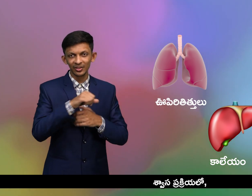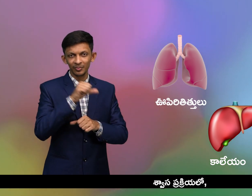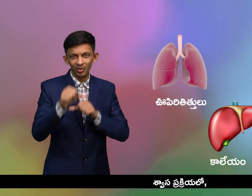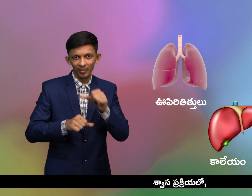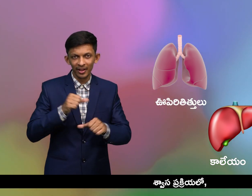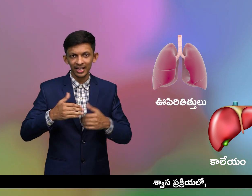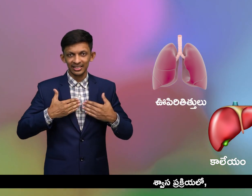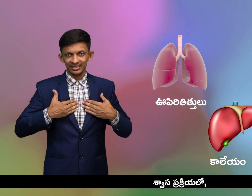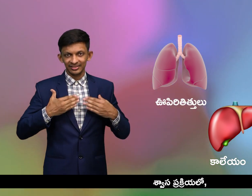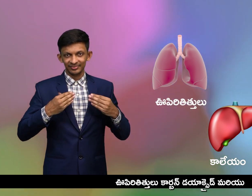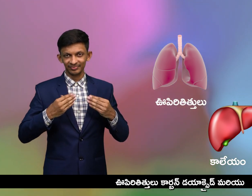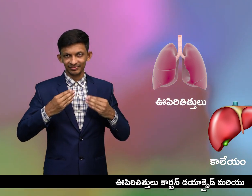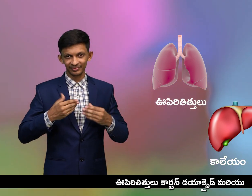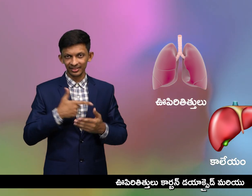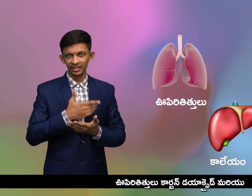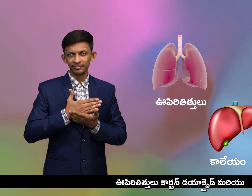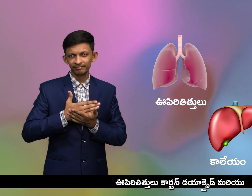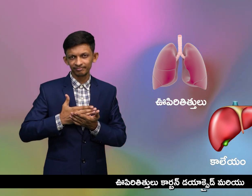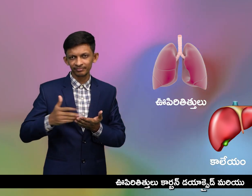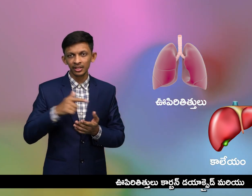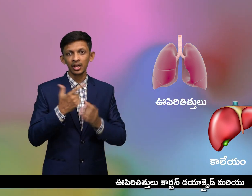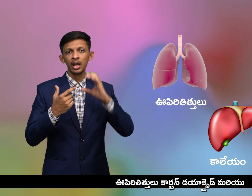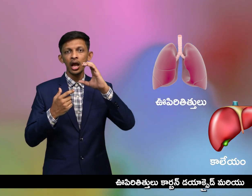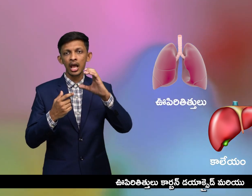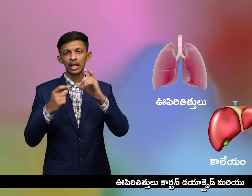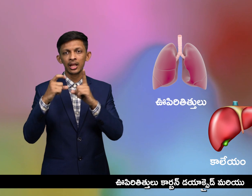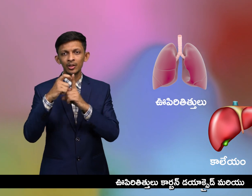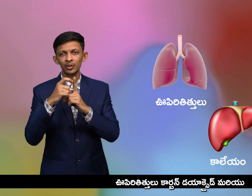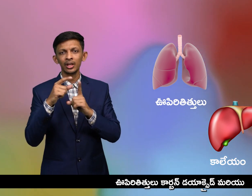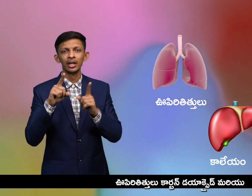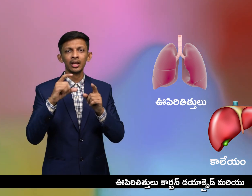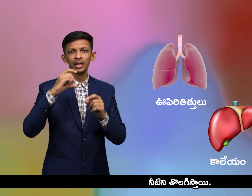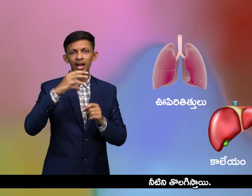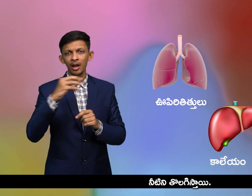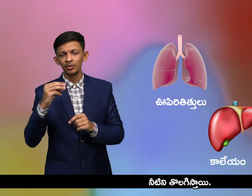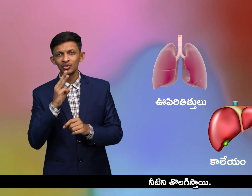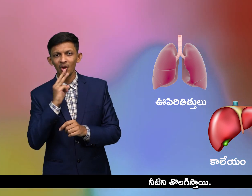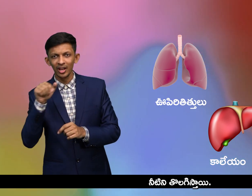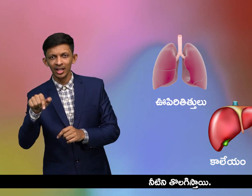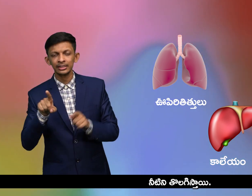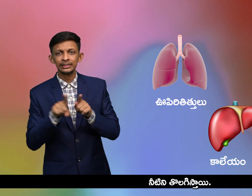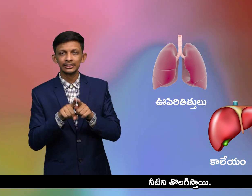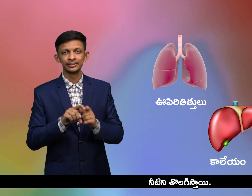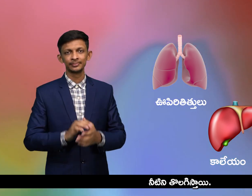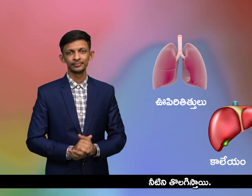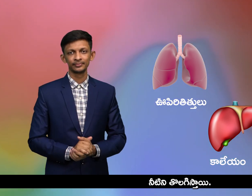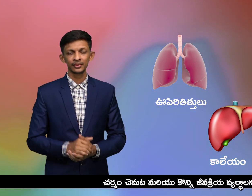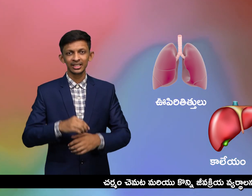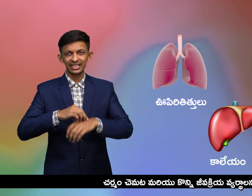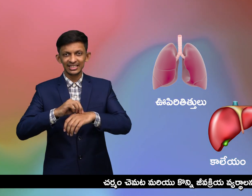శ్వాస ప్రక్రియలో ఊపిరితిత్తులు కార్బన్ డయాక్సైడ్ మరియు నీటిని తొలగిస్తాయి.